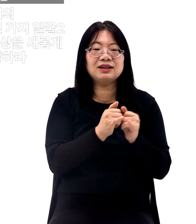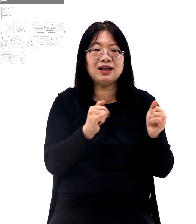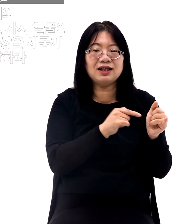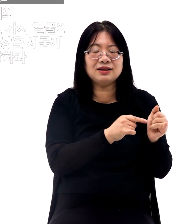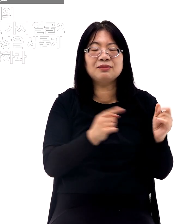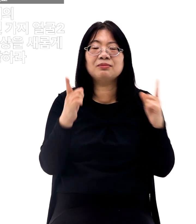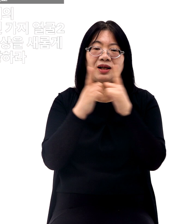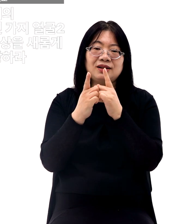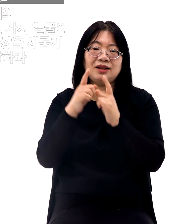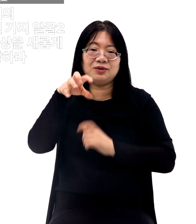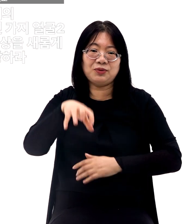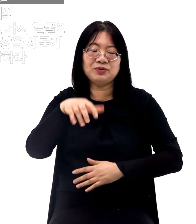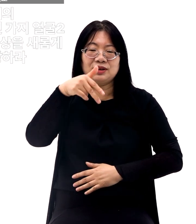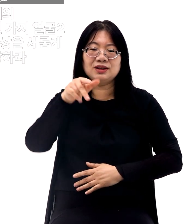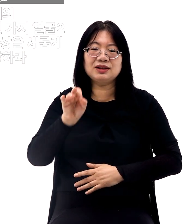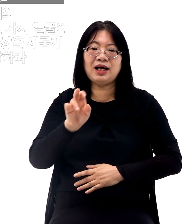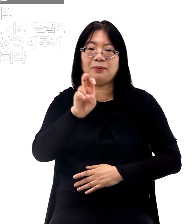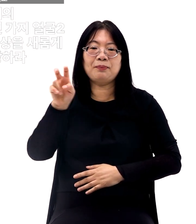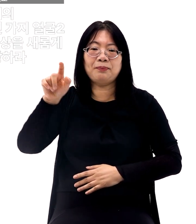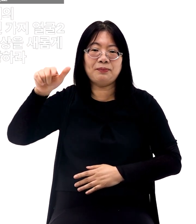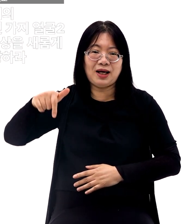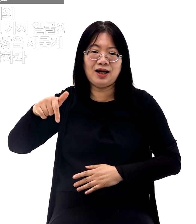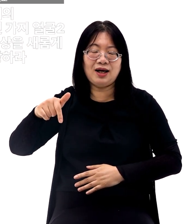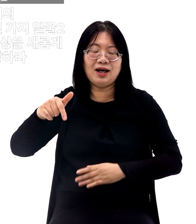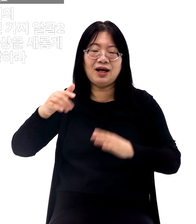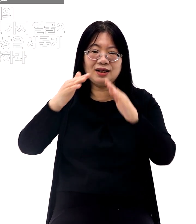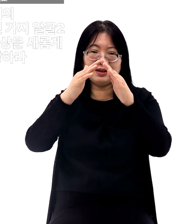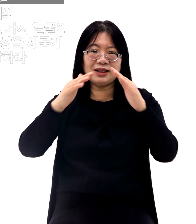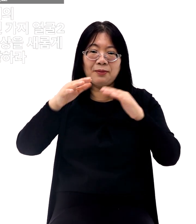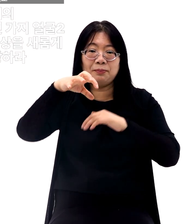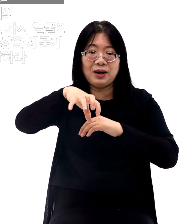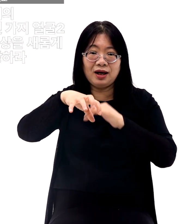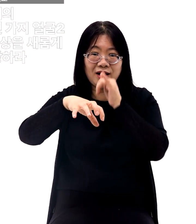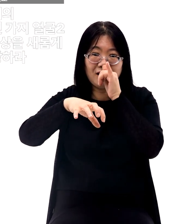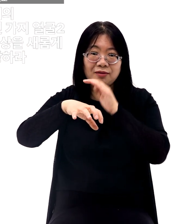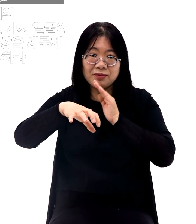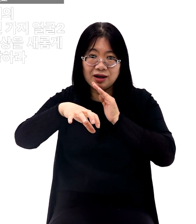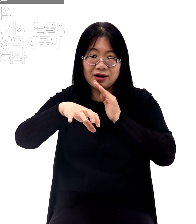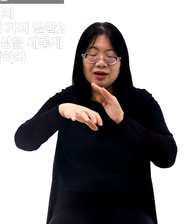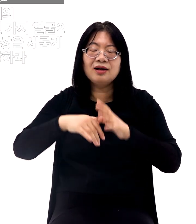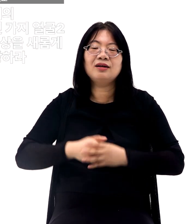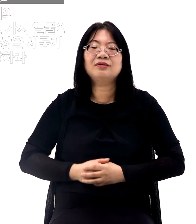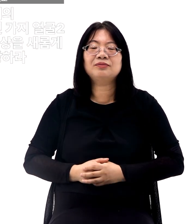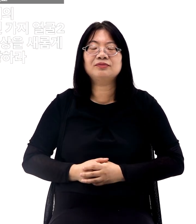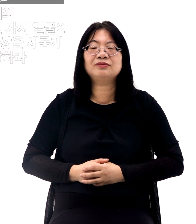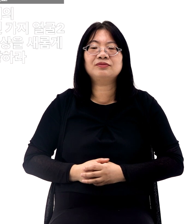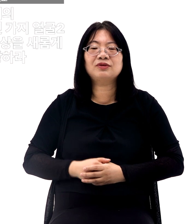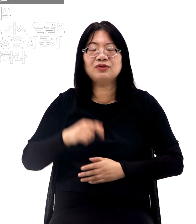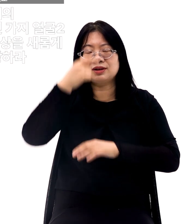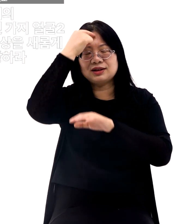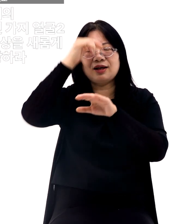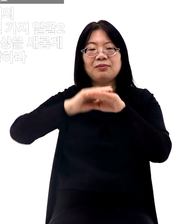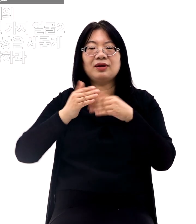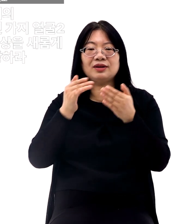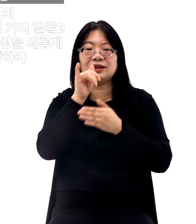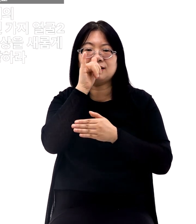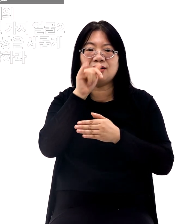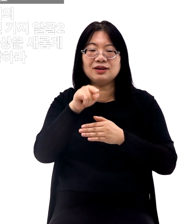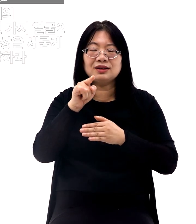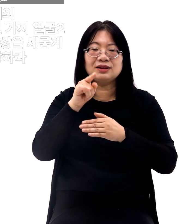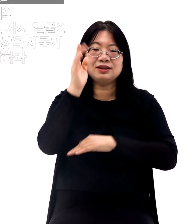이루어지죠? 예배가 이루어지고. 자, 그 얘기를 계시록에서는 어떻게 풀어내고 있는가? 7장을 좀